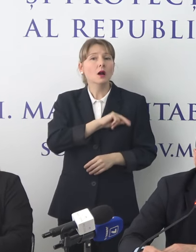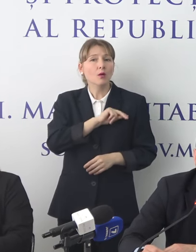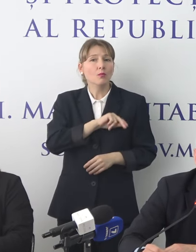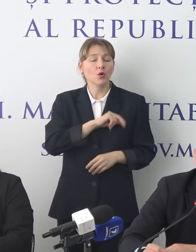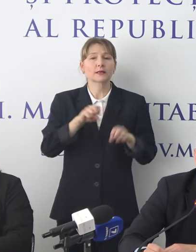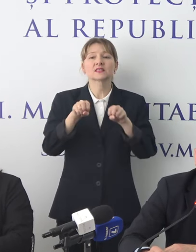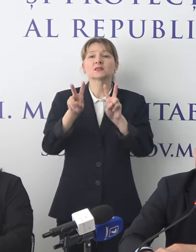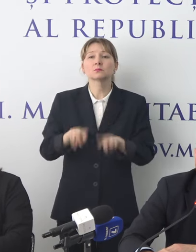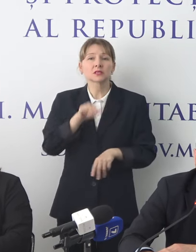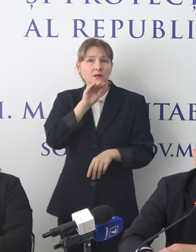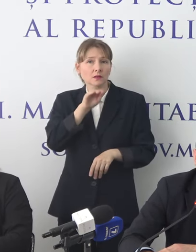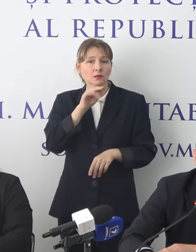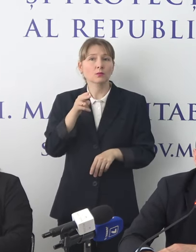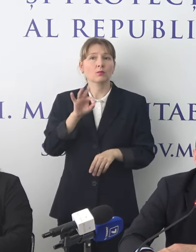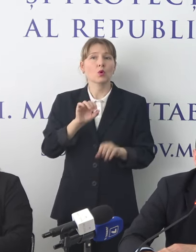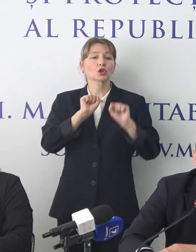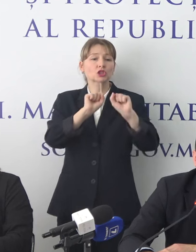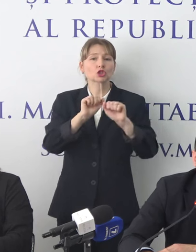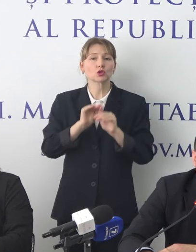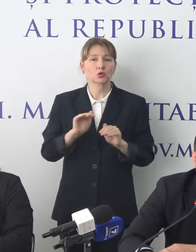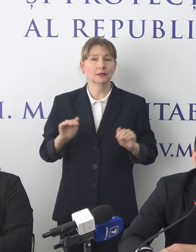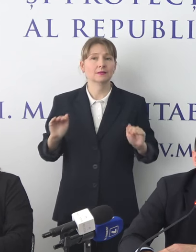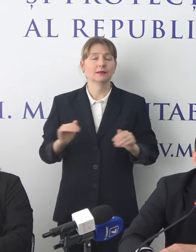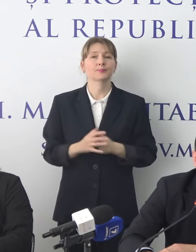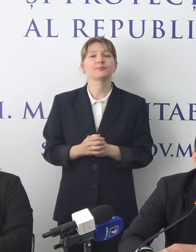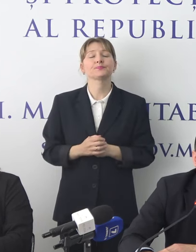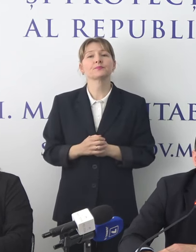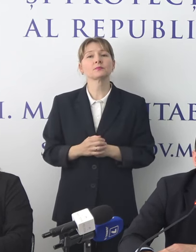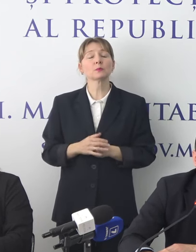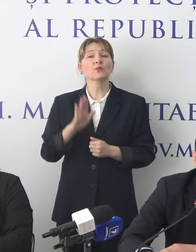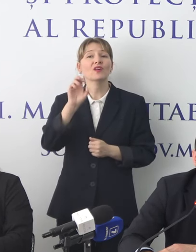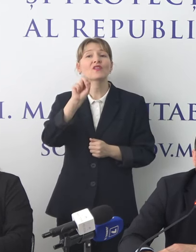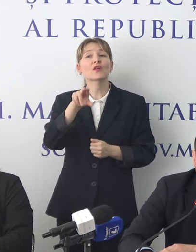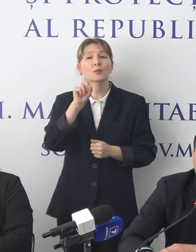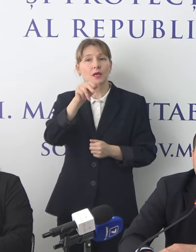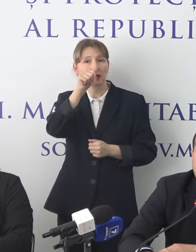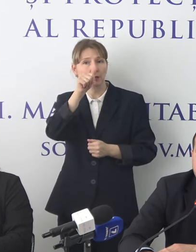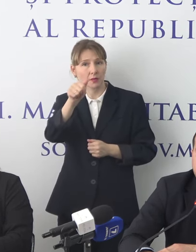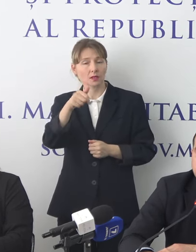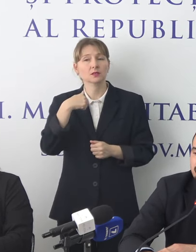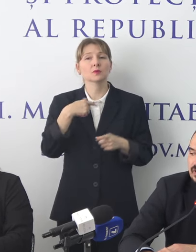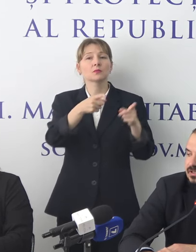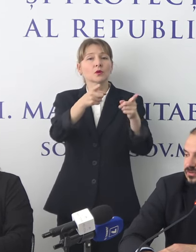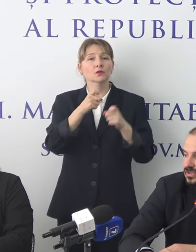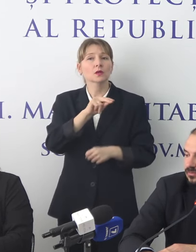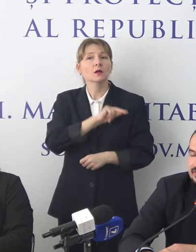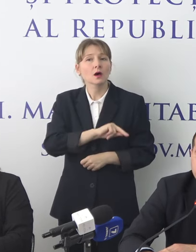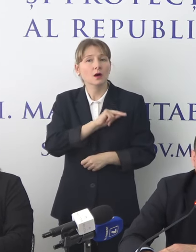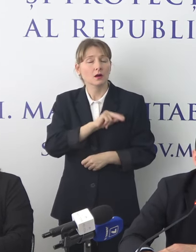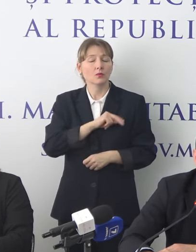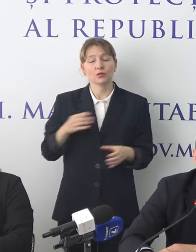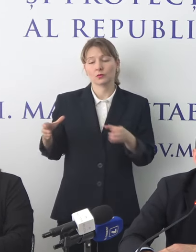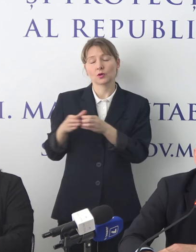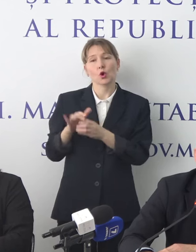46 de specialiști în domeniul protecției copiilor. În luna aprilie noi vom angaja, împreună cu colegii noștri de la